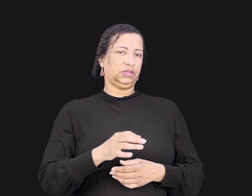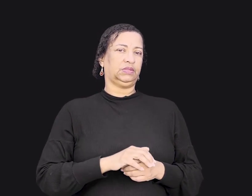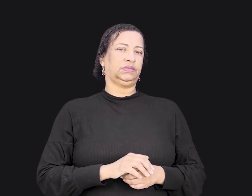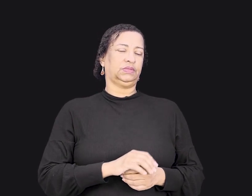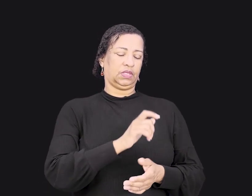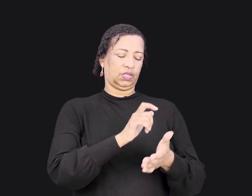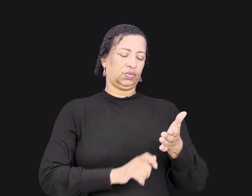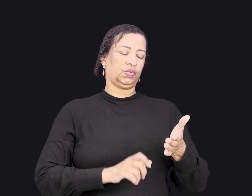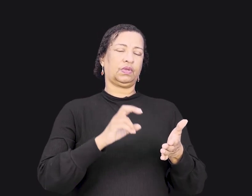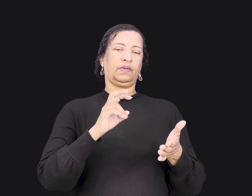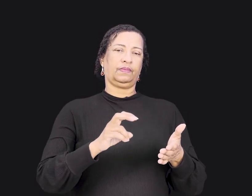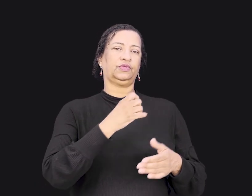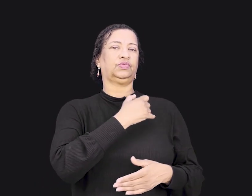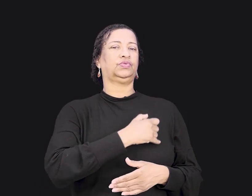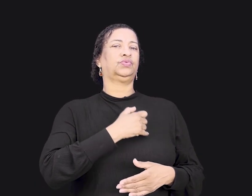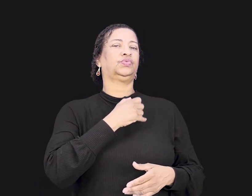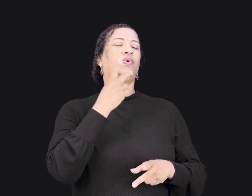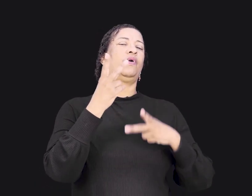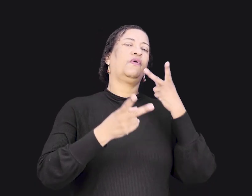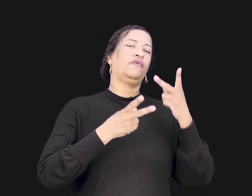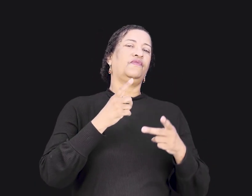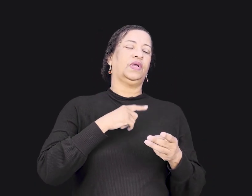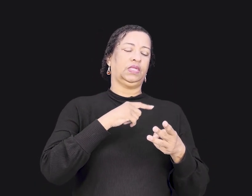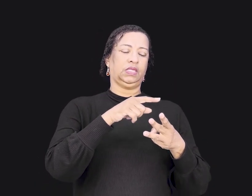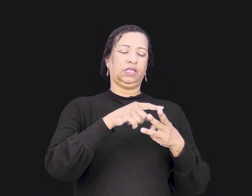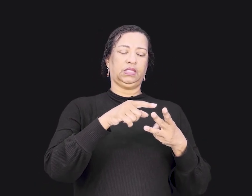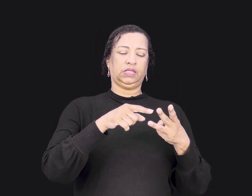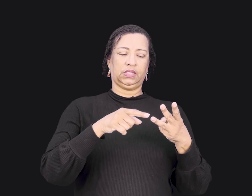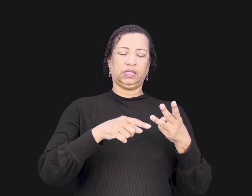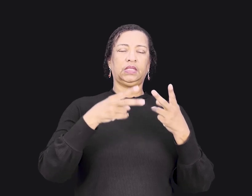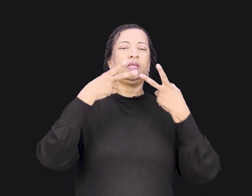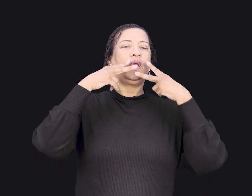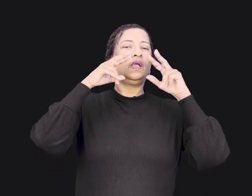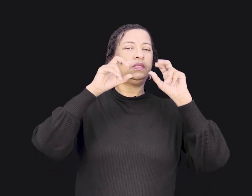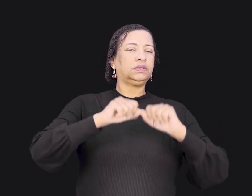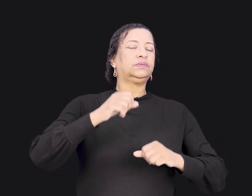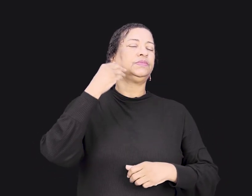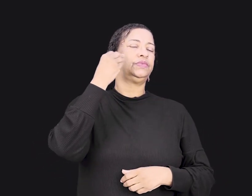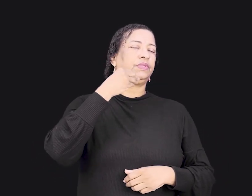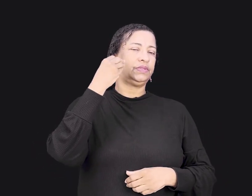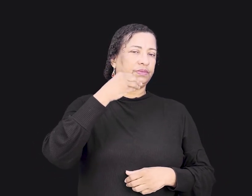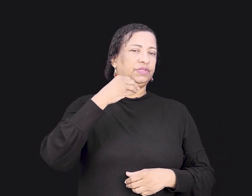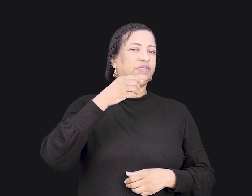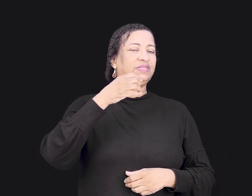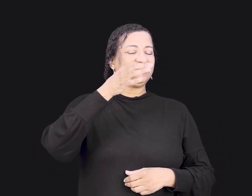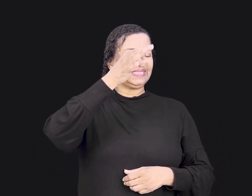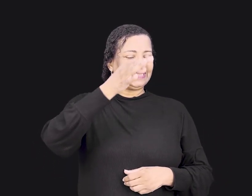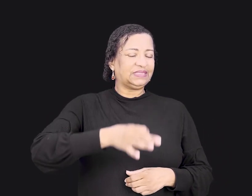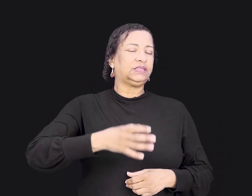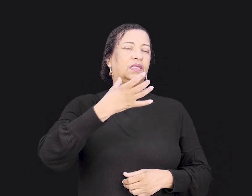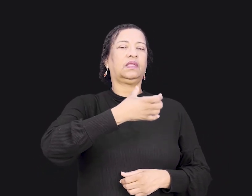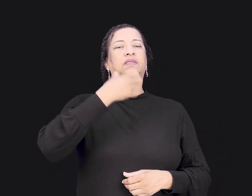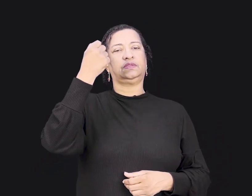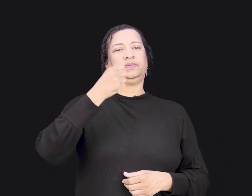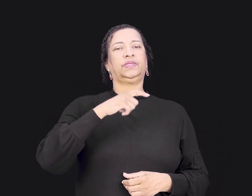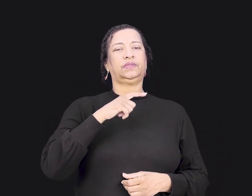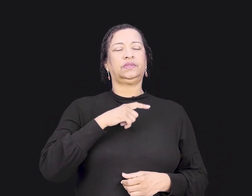No capítulo 5, João também fala que há 3 testemunhas na experiência da certeza da salvação. Existe o testemunho do